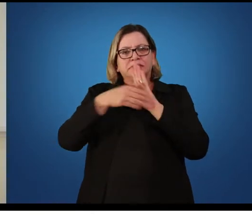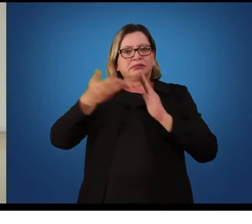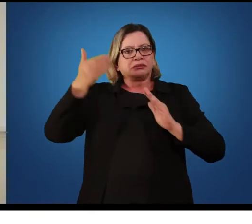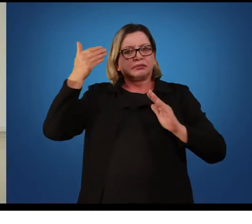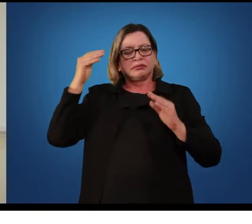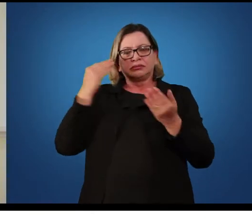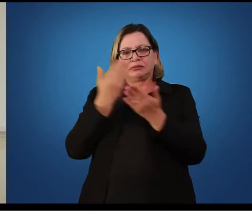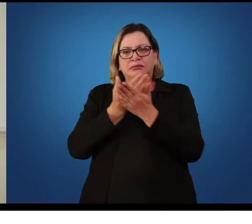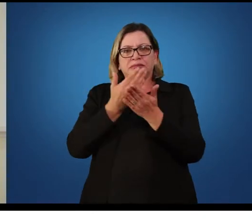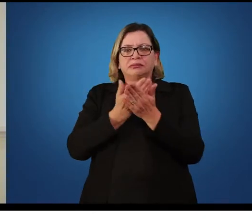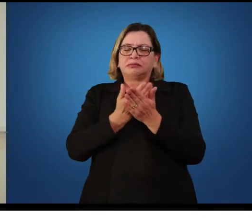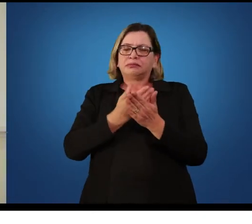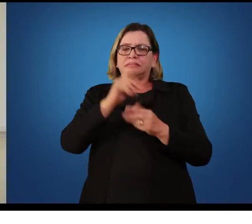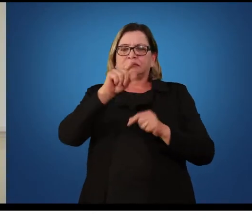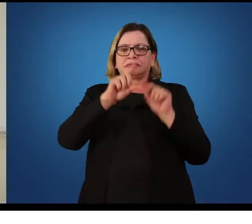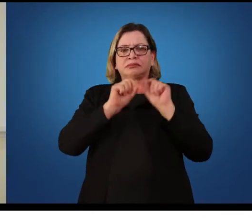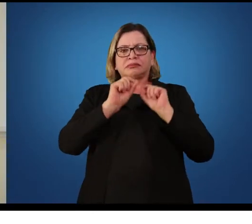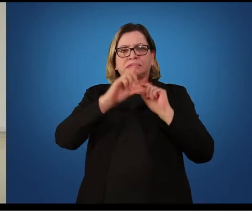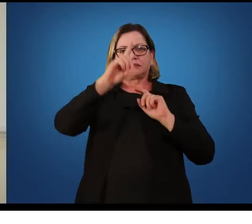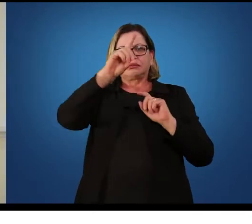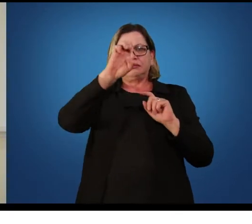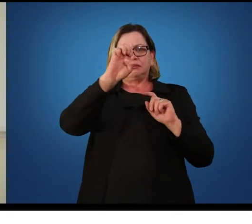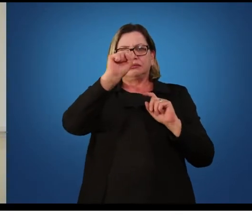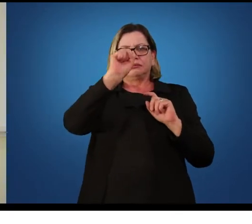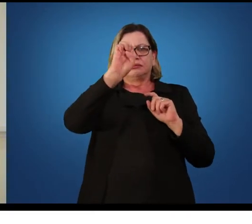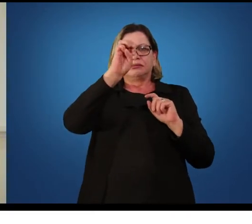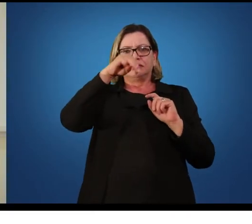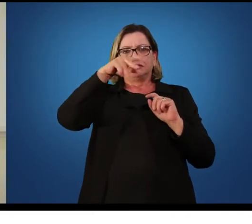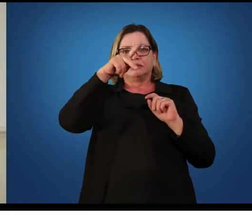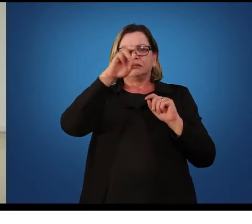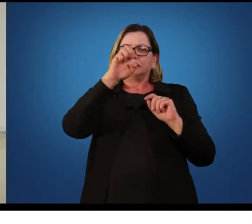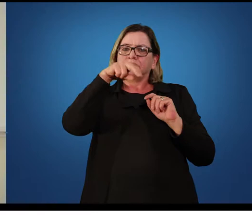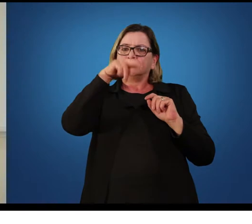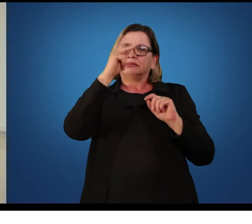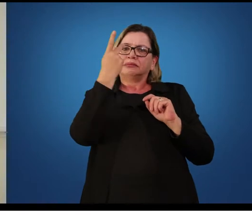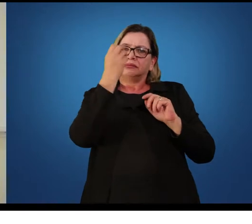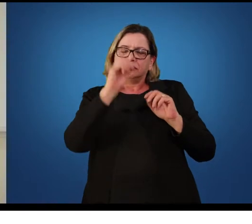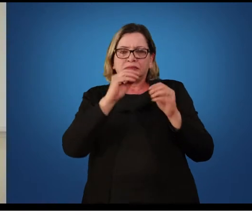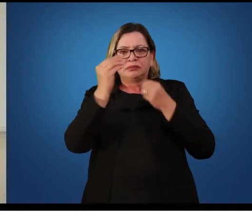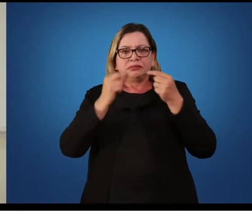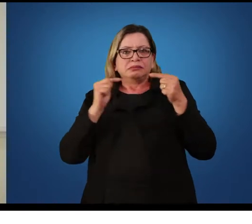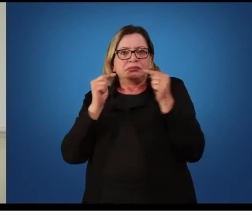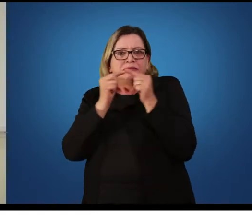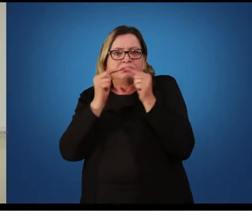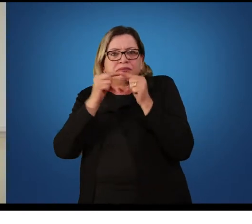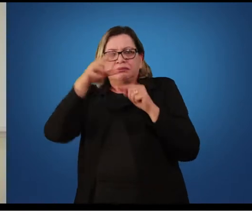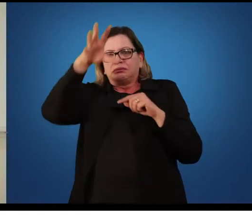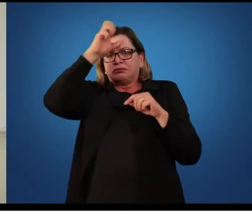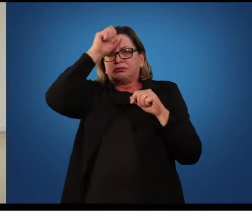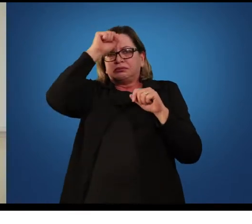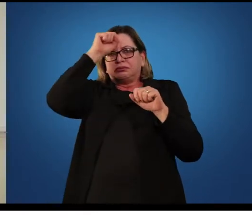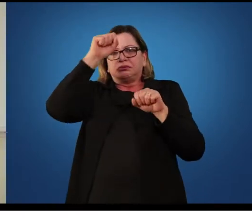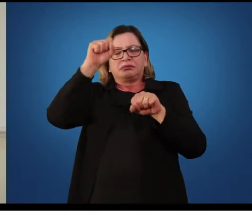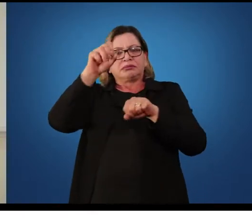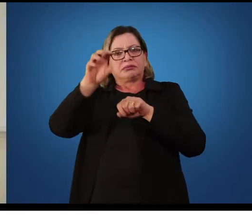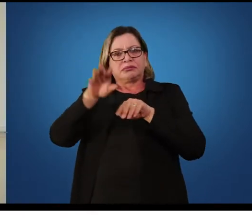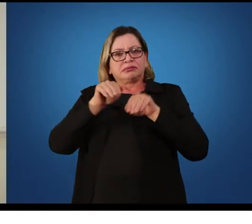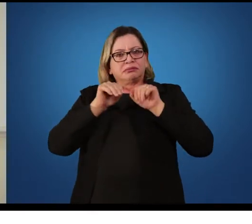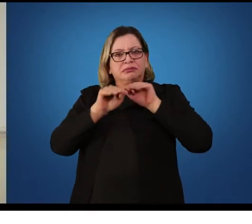que é o desempenho e qual é a relação entre desempenho e aprendizagem motora.